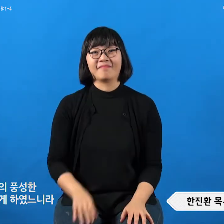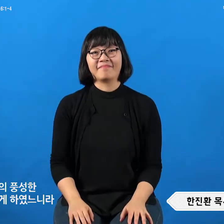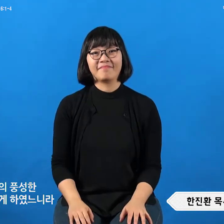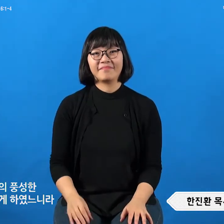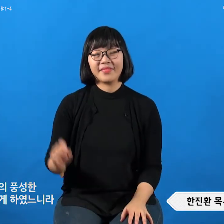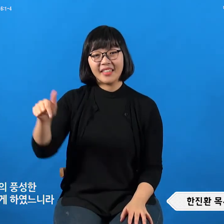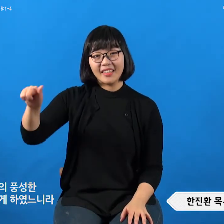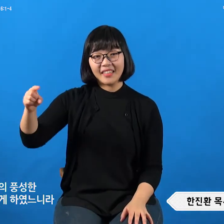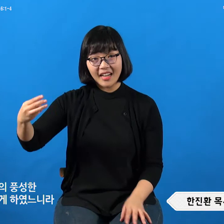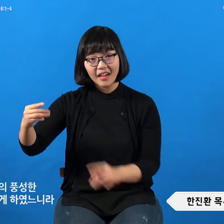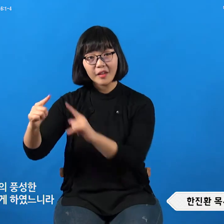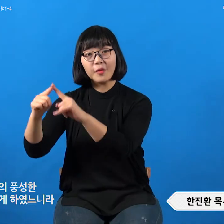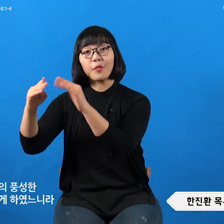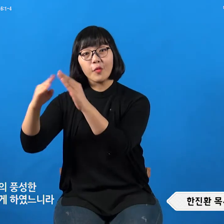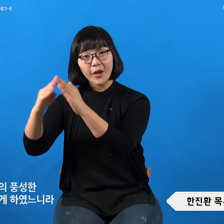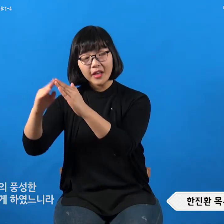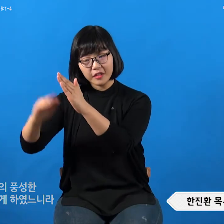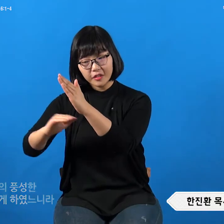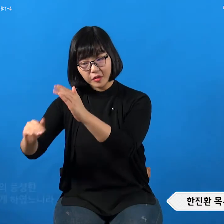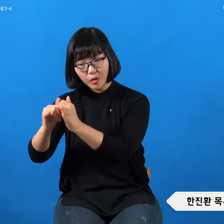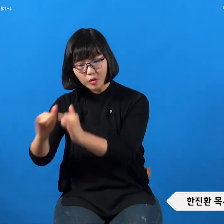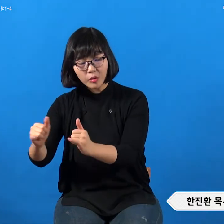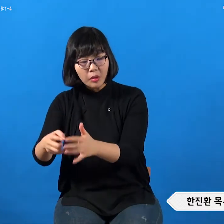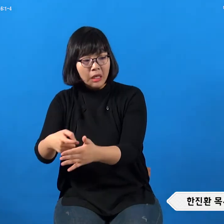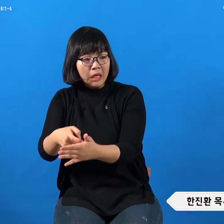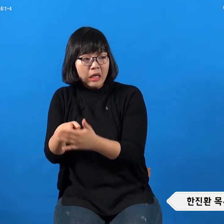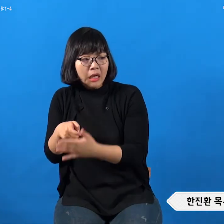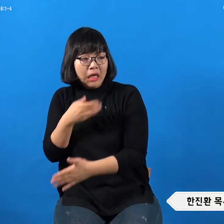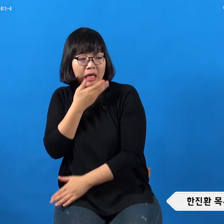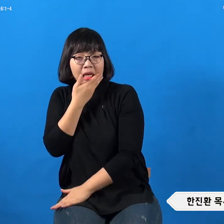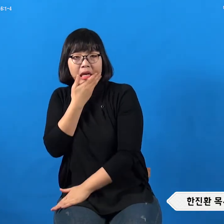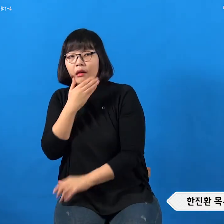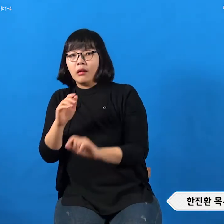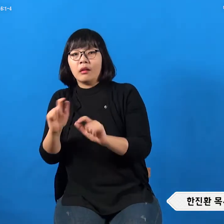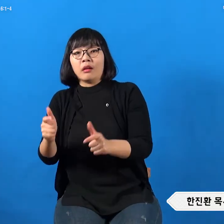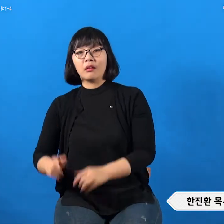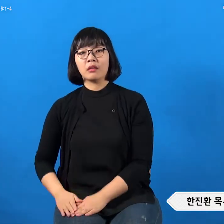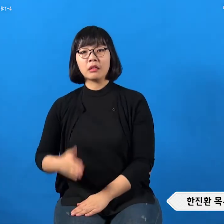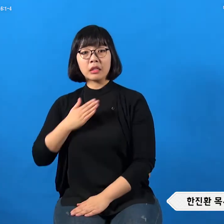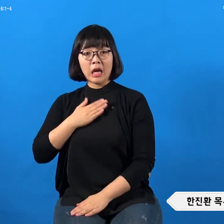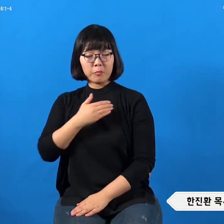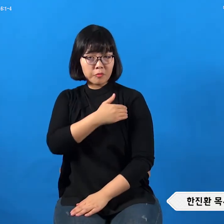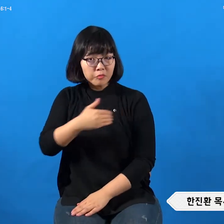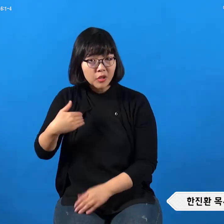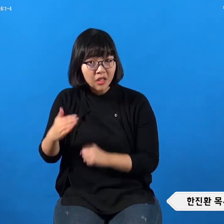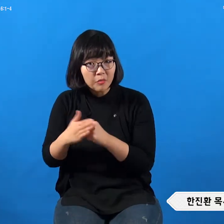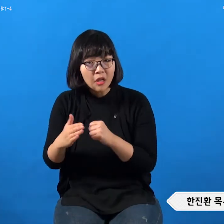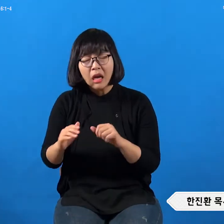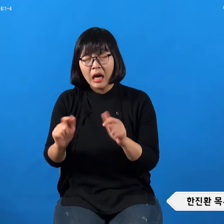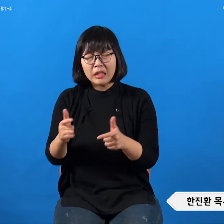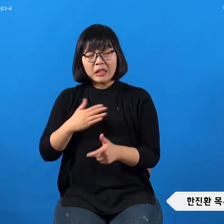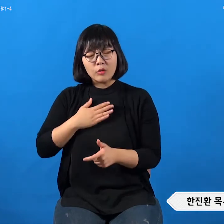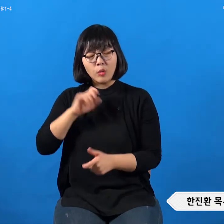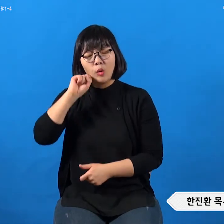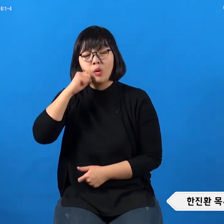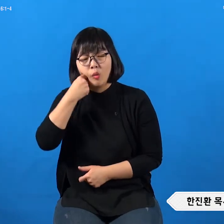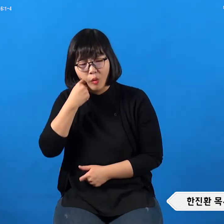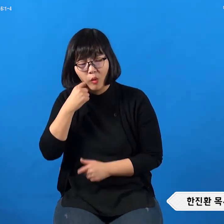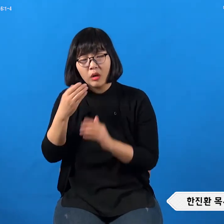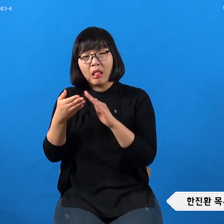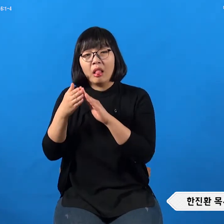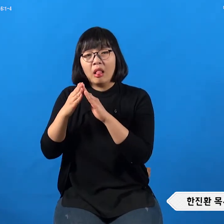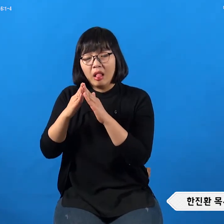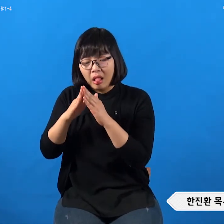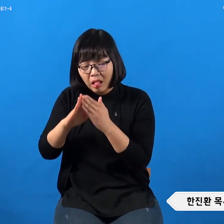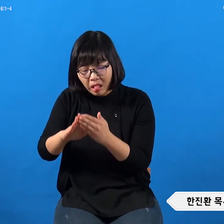갈라디아 교회 성도들은 풍성하게 연보했습니다. 자기들도 어렵고 자기들도 시련 가운데 있지만은